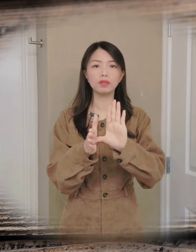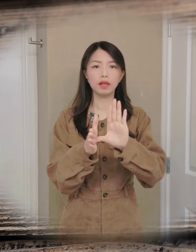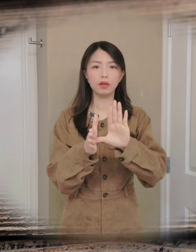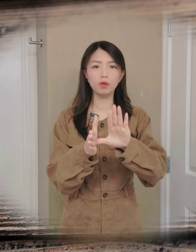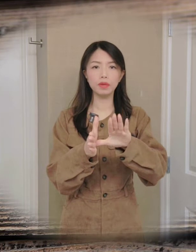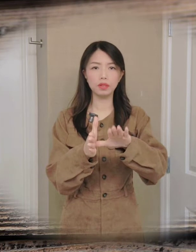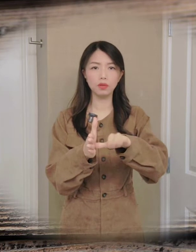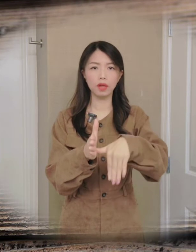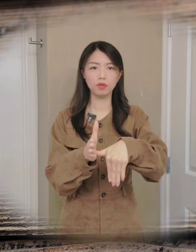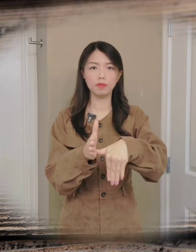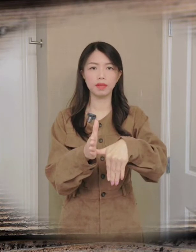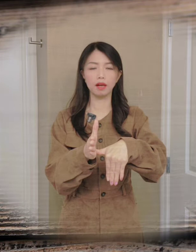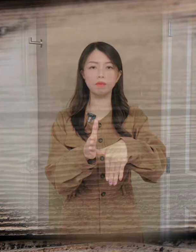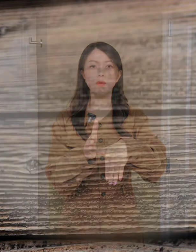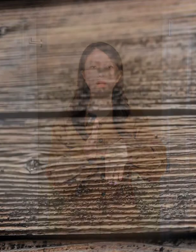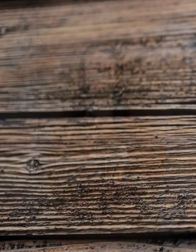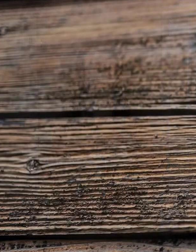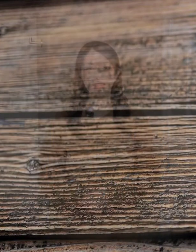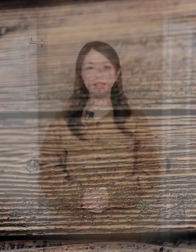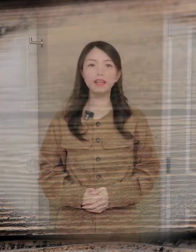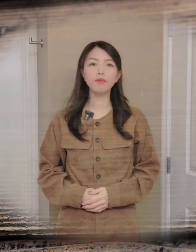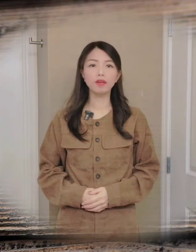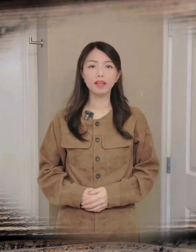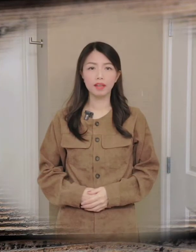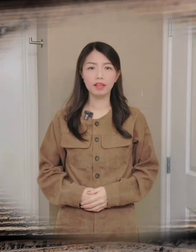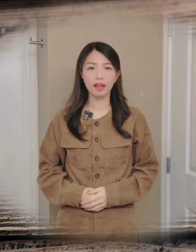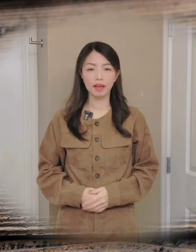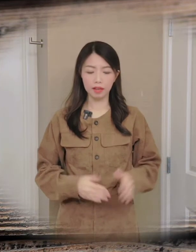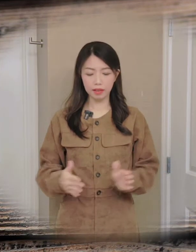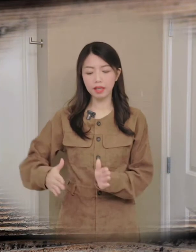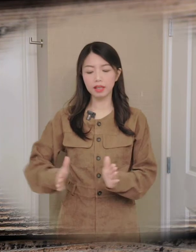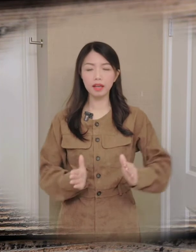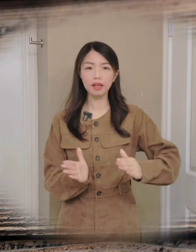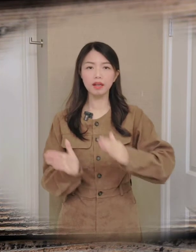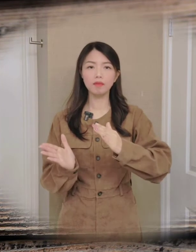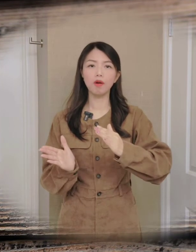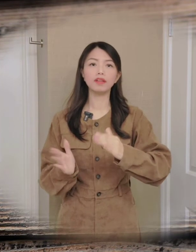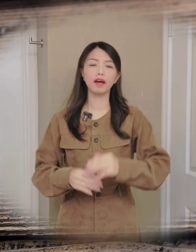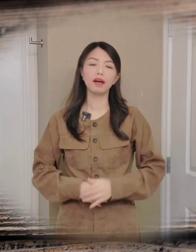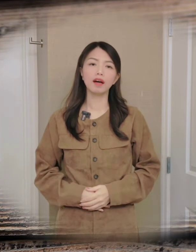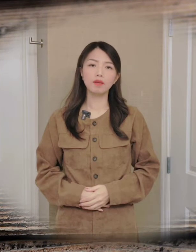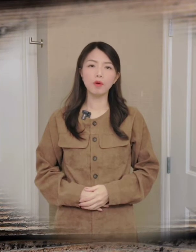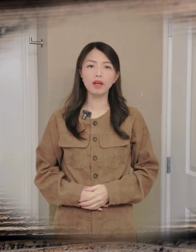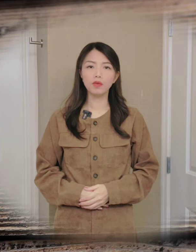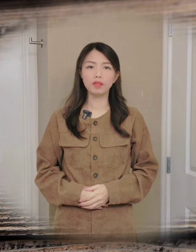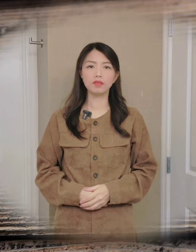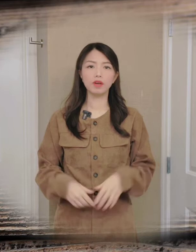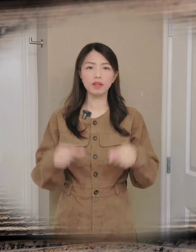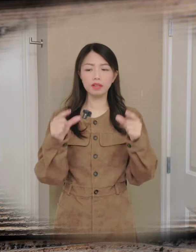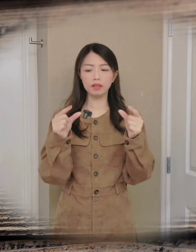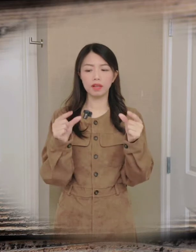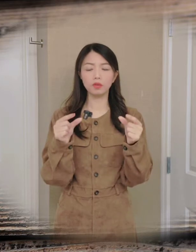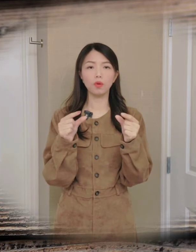손은 그대로 밑으로 내려주시면 돼요. 뭐뭐 할 때, 길이 멀다 느낄 때, 길이 멀다, 멀다라고 한